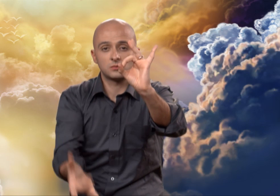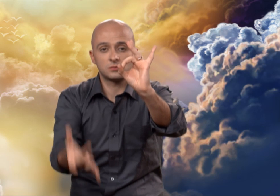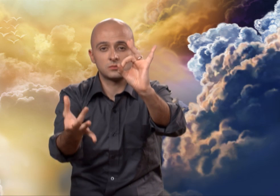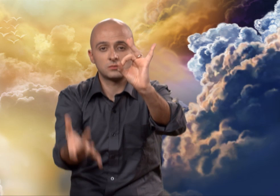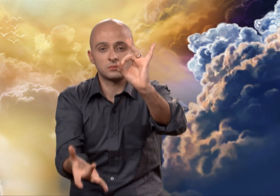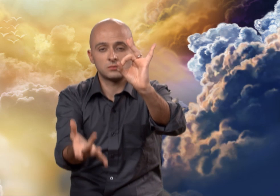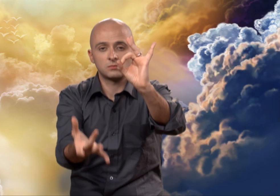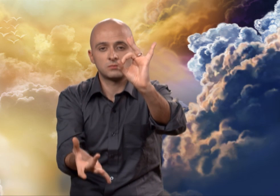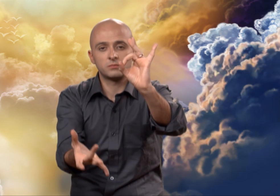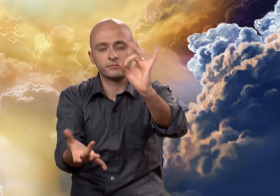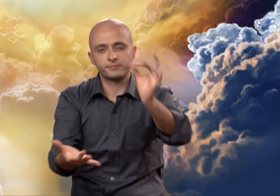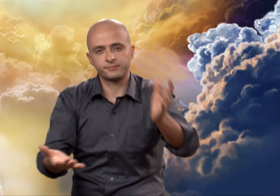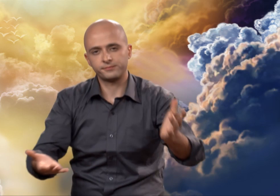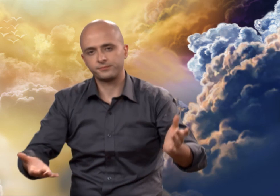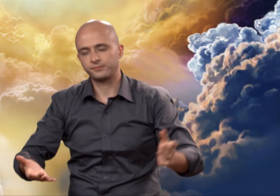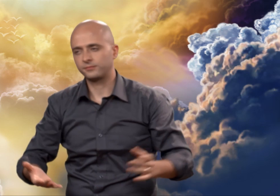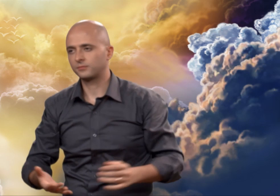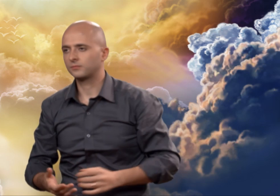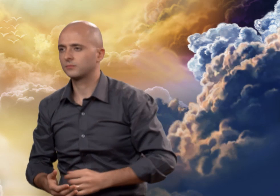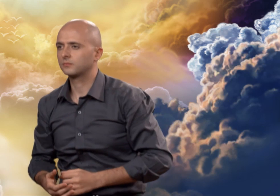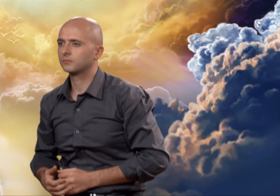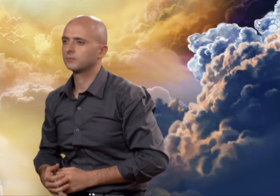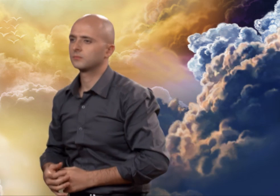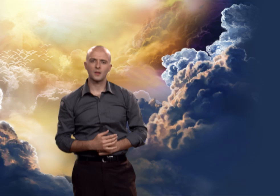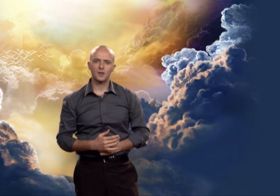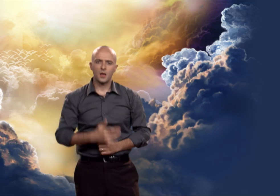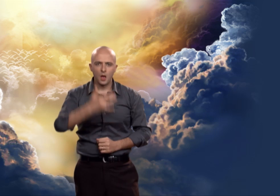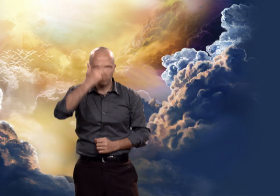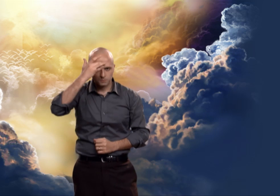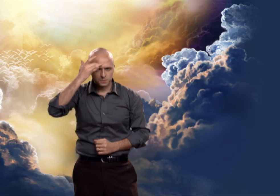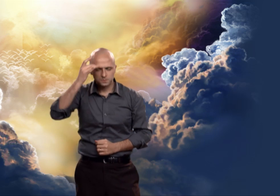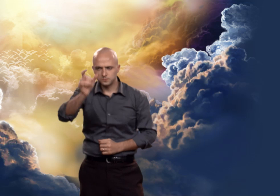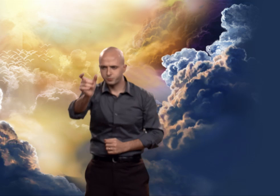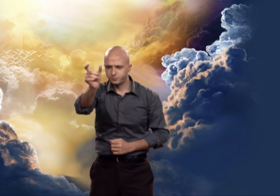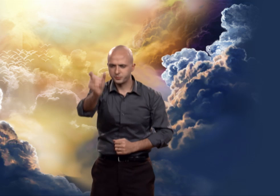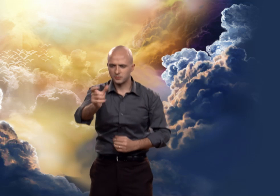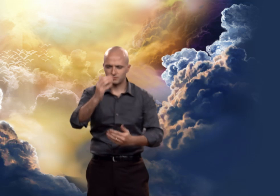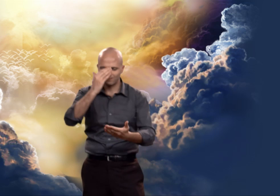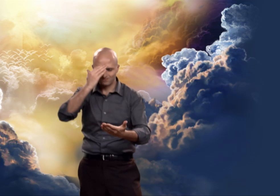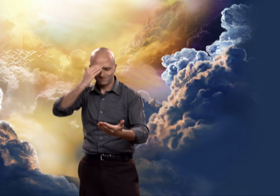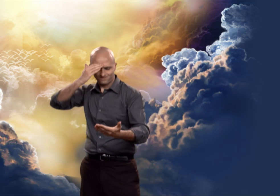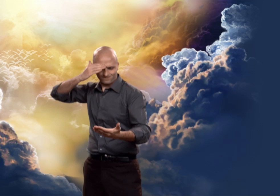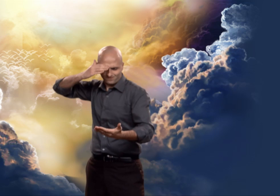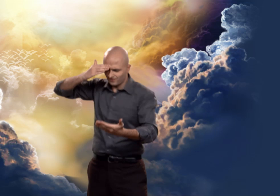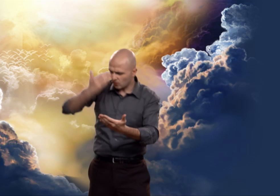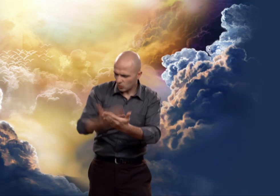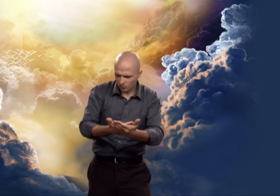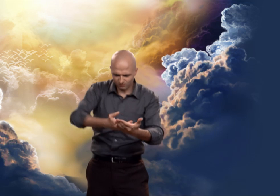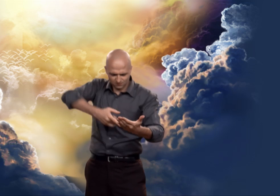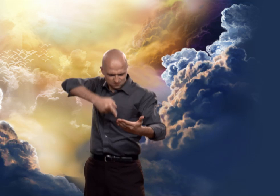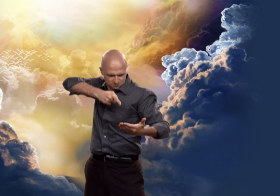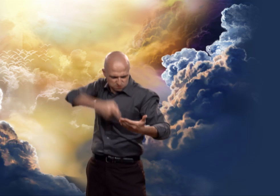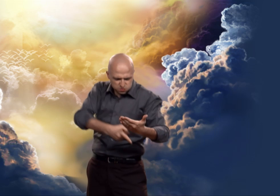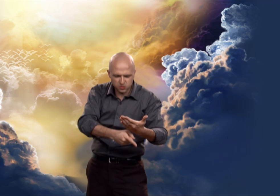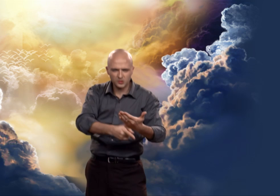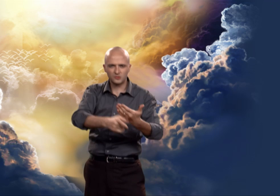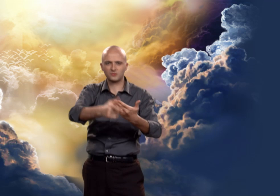de seu ponto de vista, quando a parte restante mostraria ser exatamente contrário ao sentido.